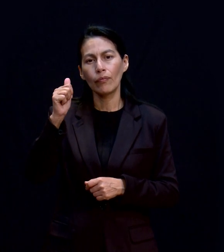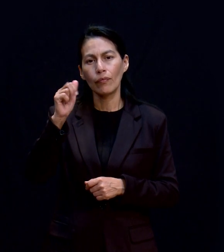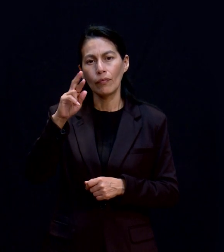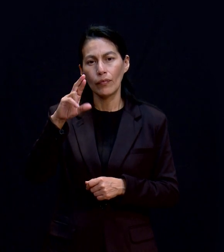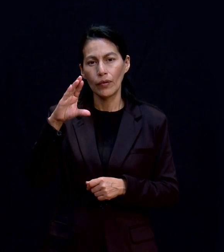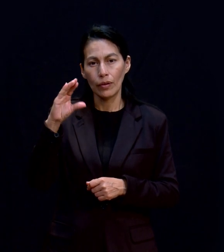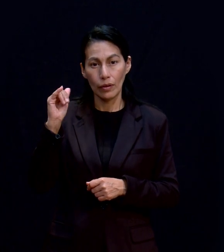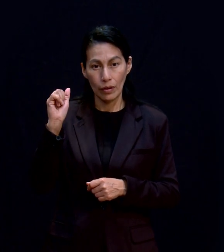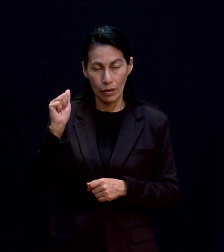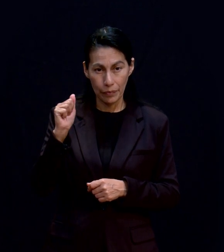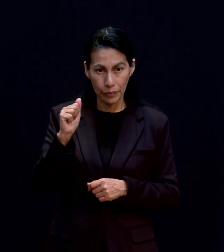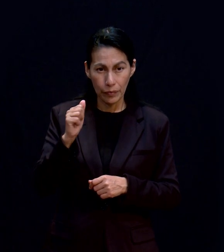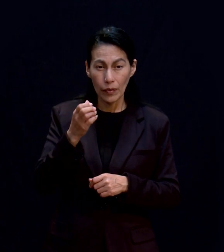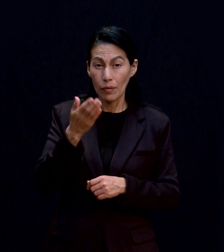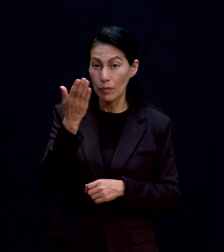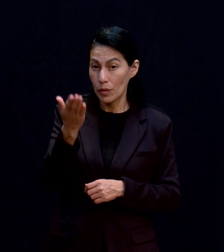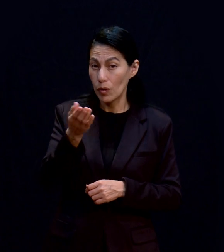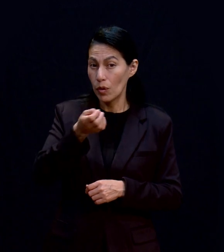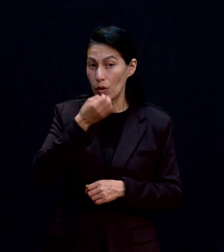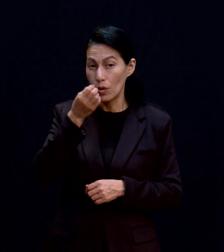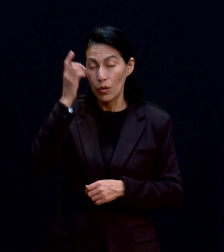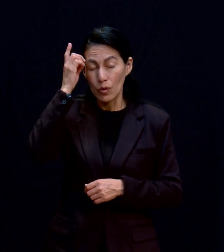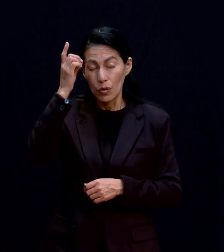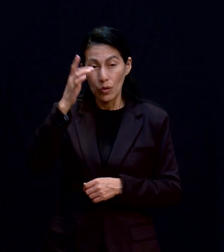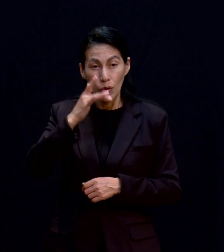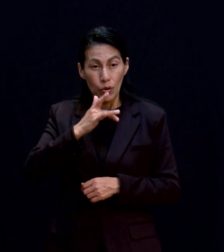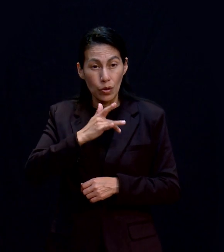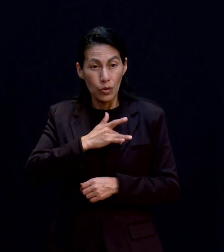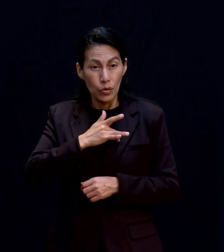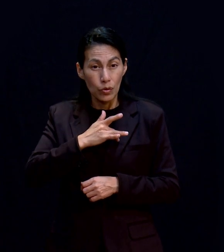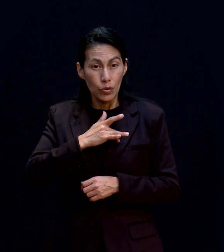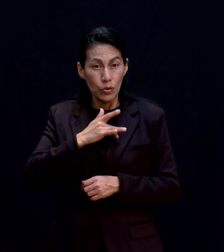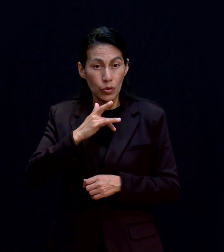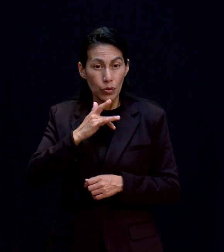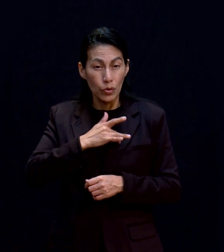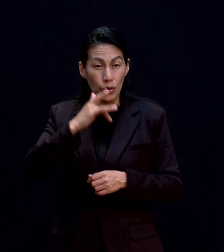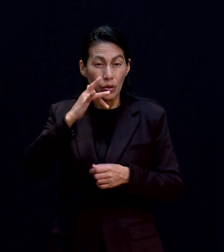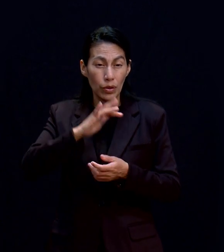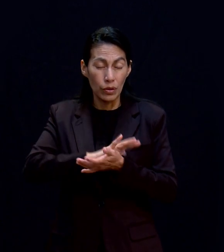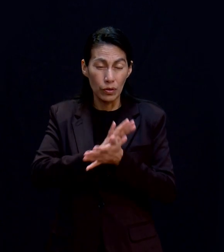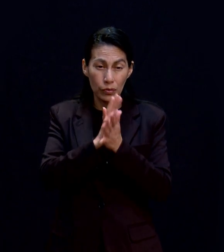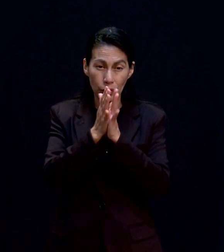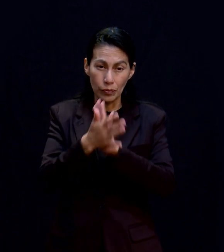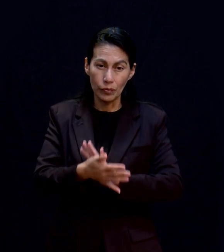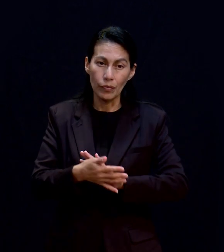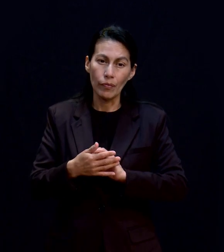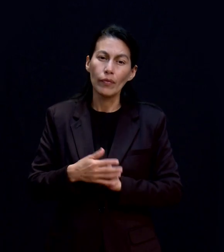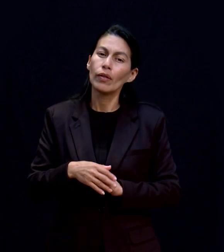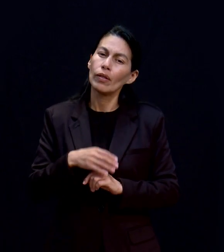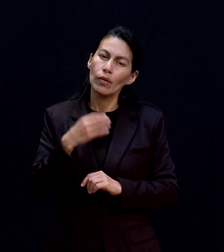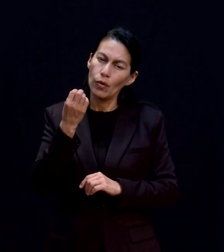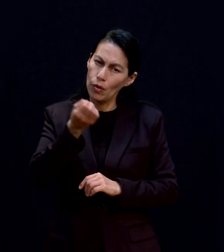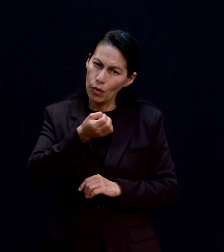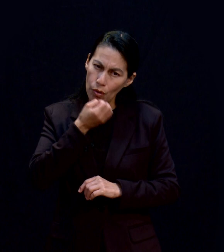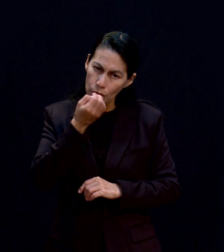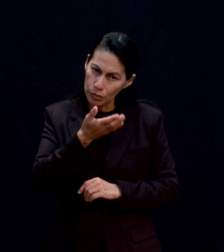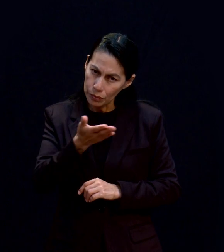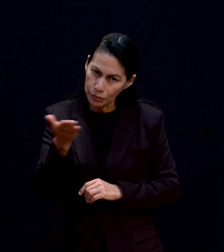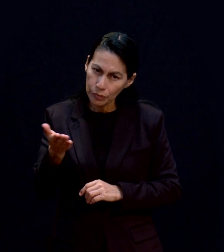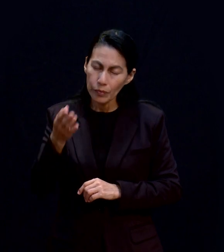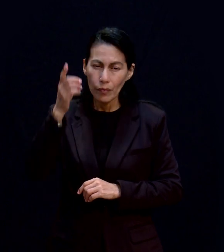esposo para que dios toque su corazón para ti mejorando vamos a orar por tu esposo